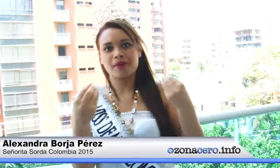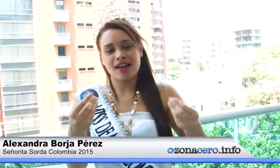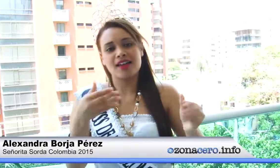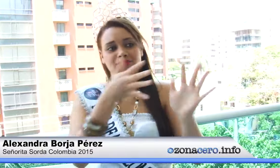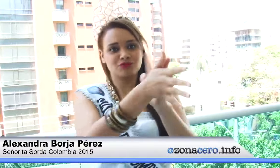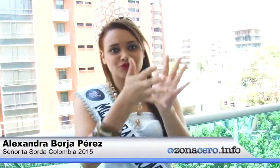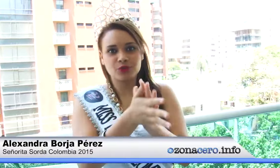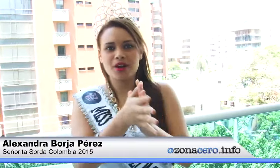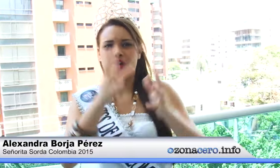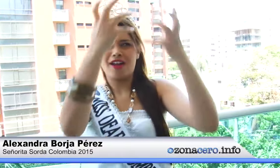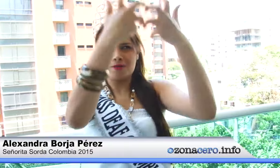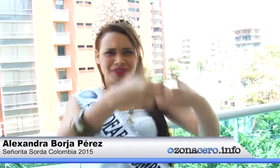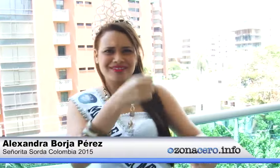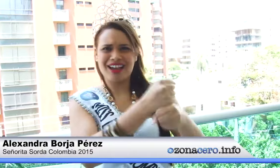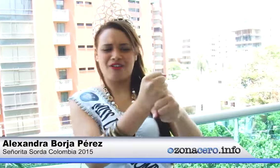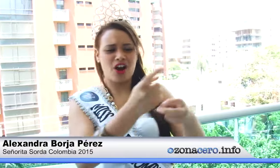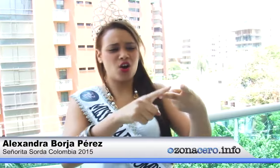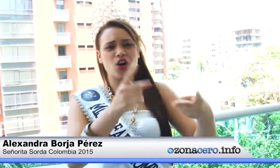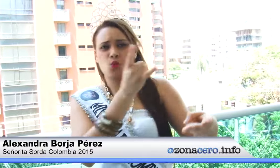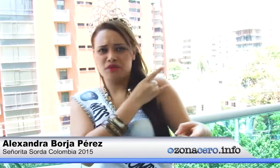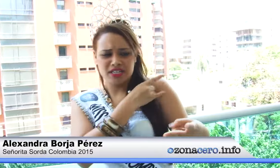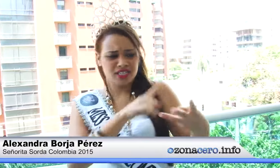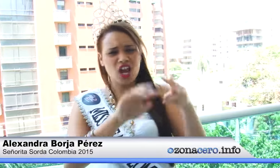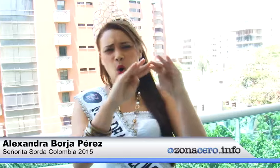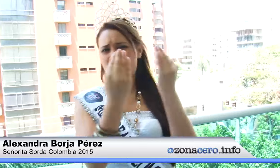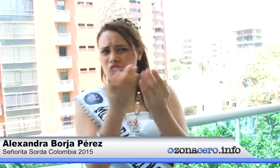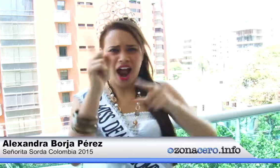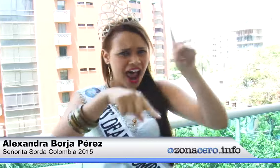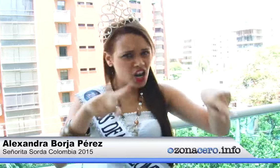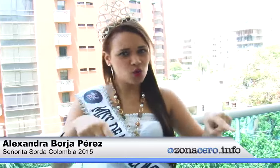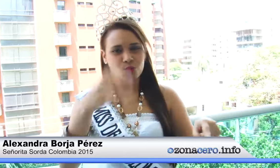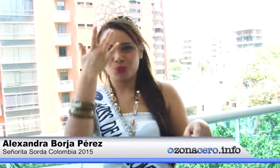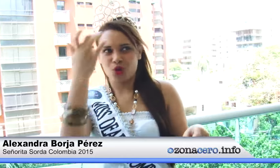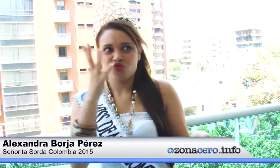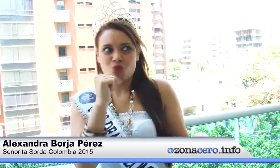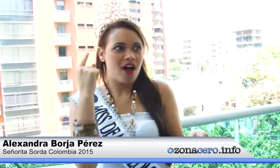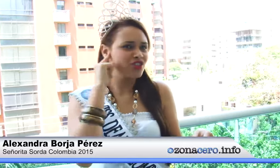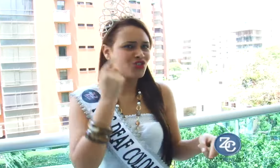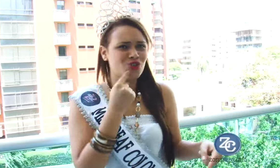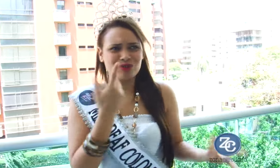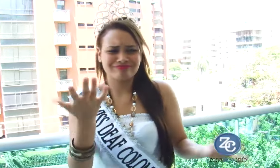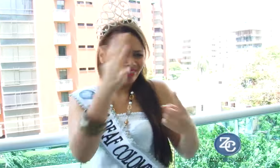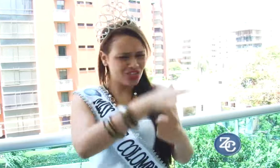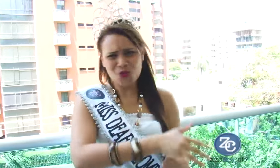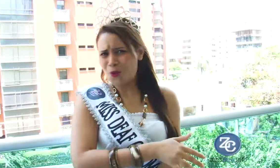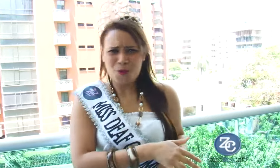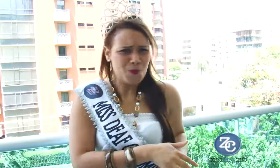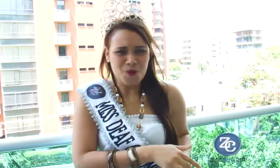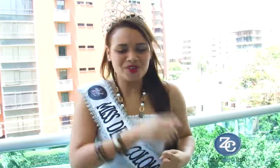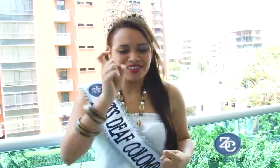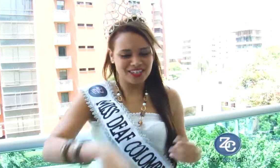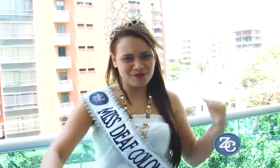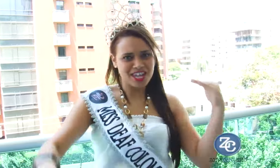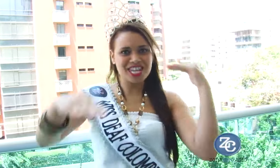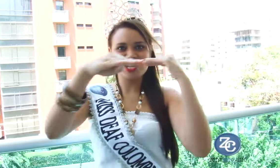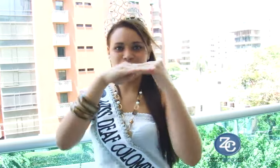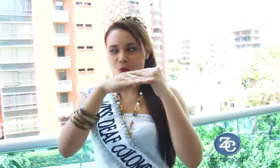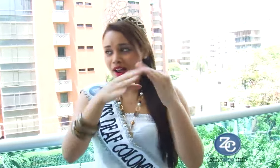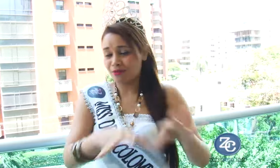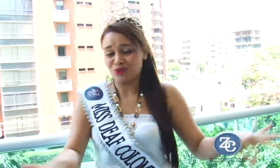supuesto, ir de ciudad en ciudad, ir donde los gerentes, las empresas, para que se den cuenta que nosotras las personas sordas